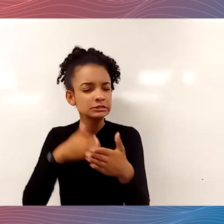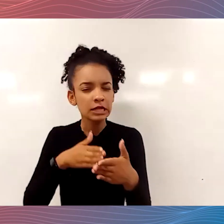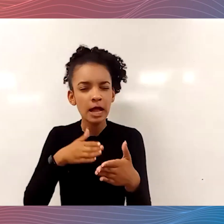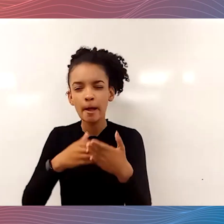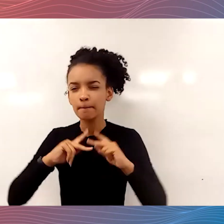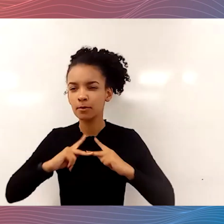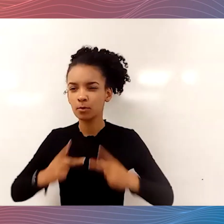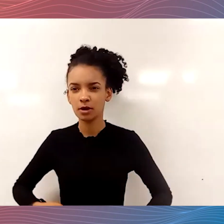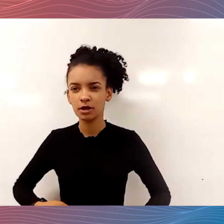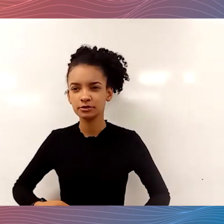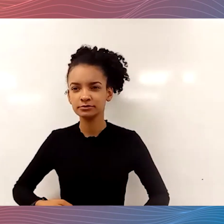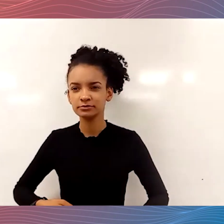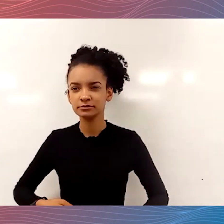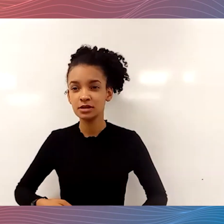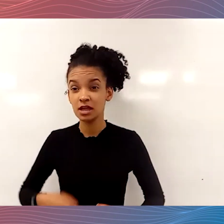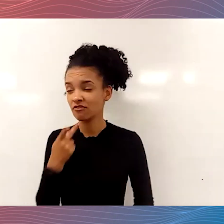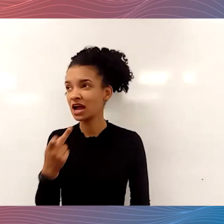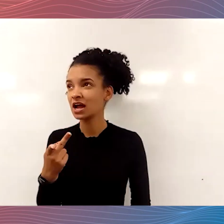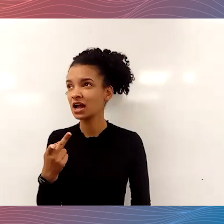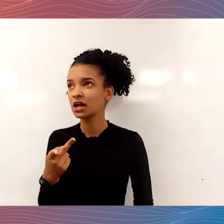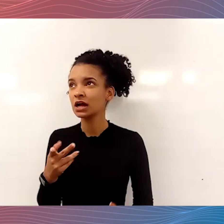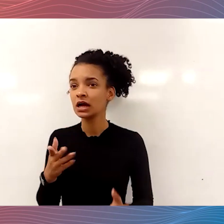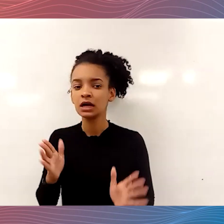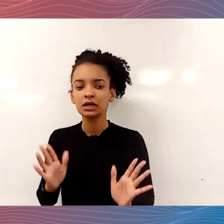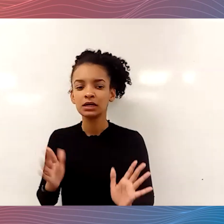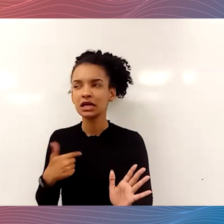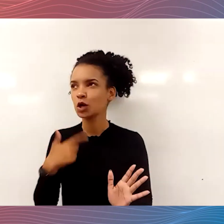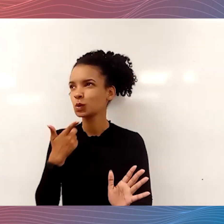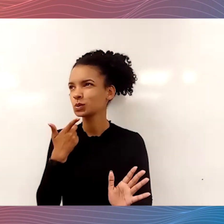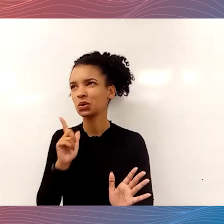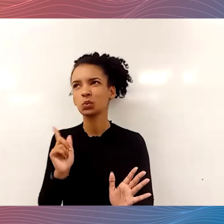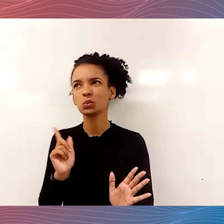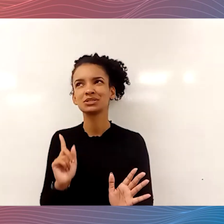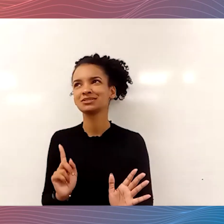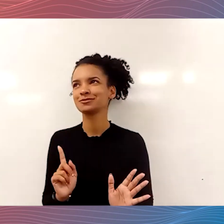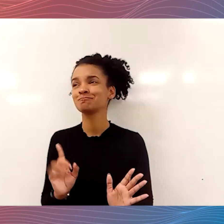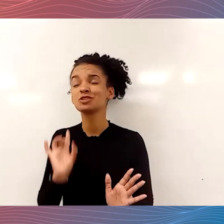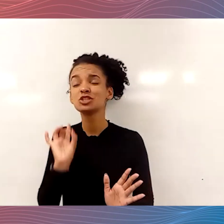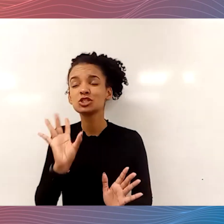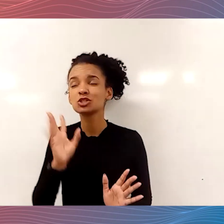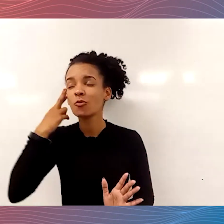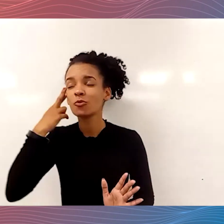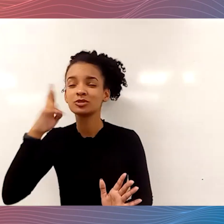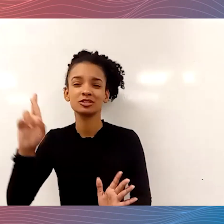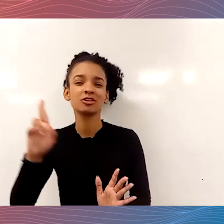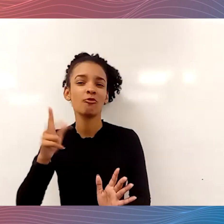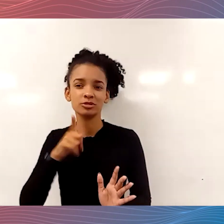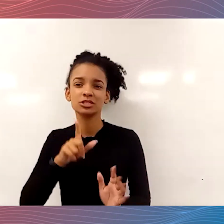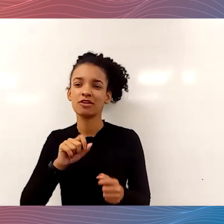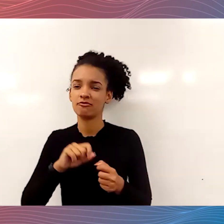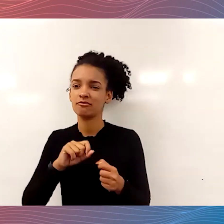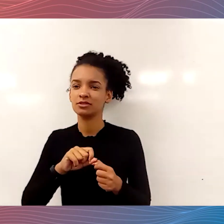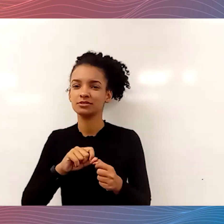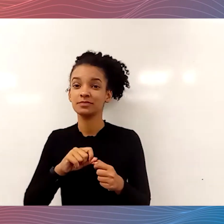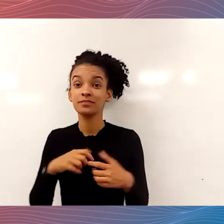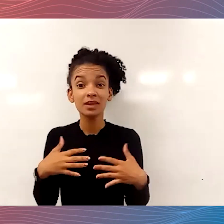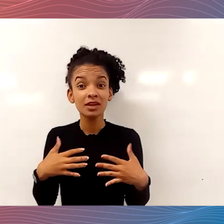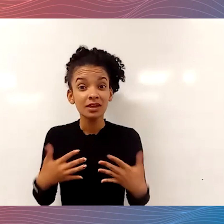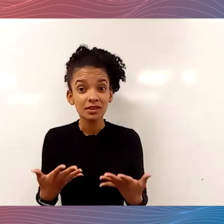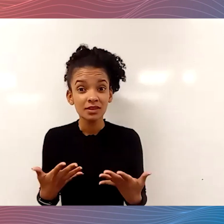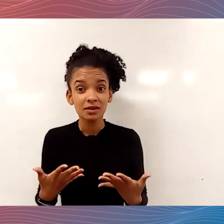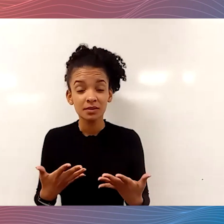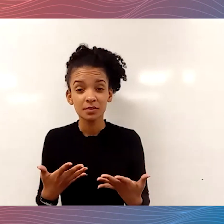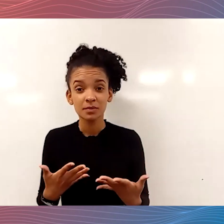não consigo. É só o Senhor mesmo que consegue. Não é? Então,